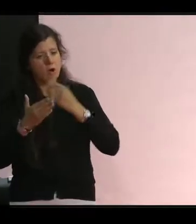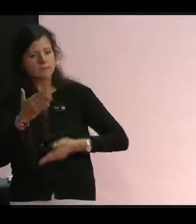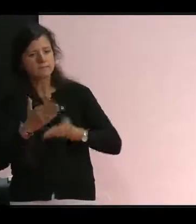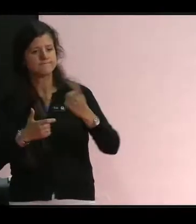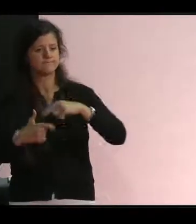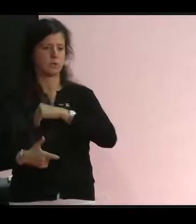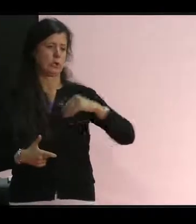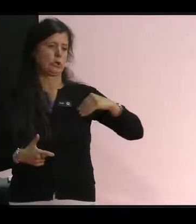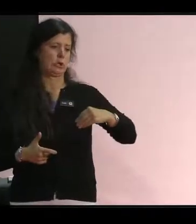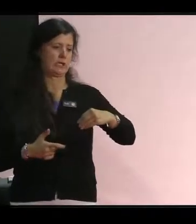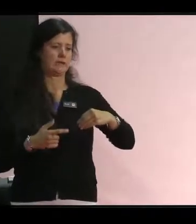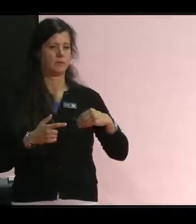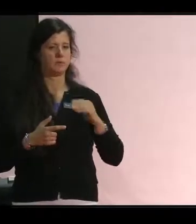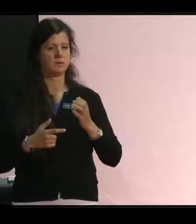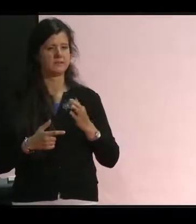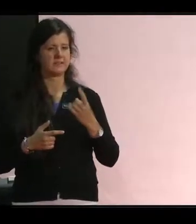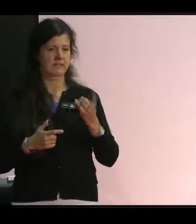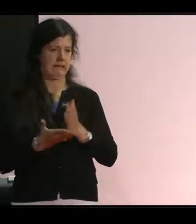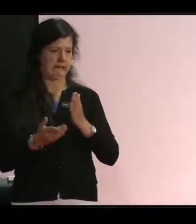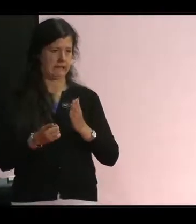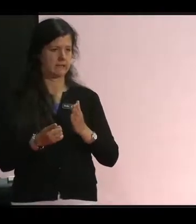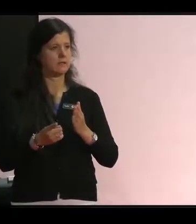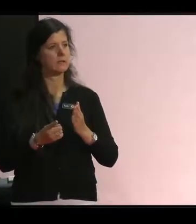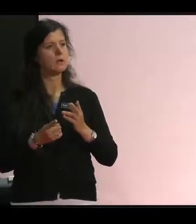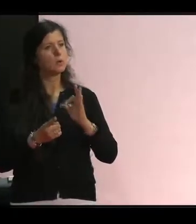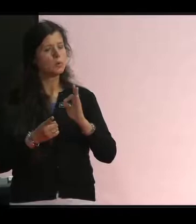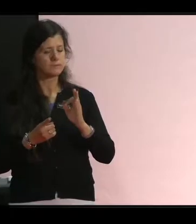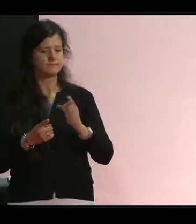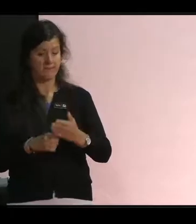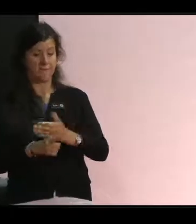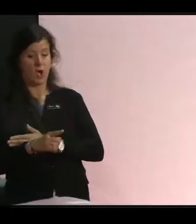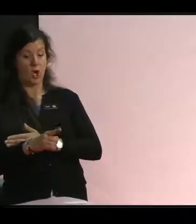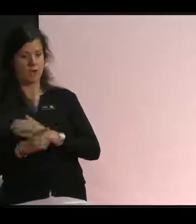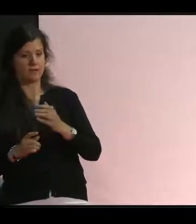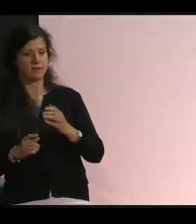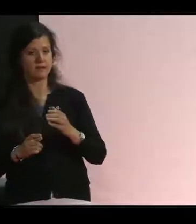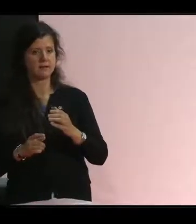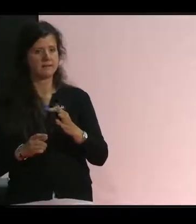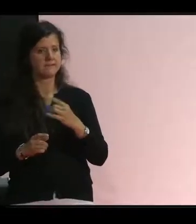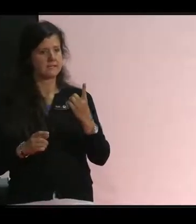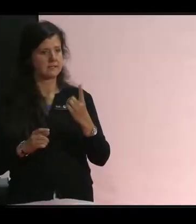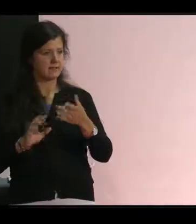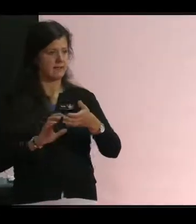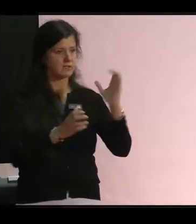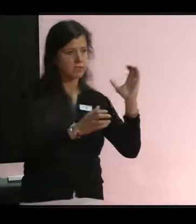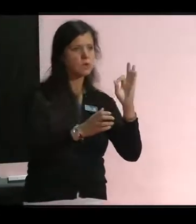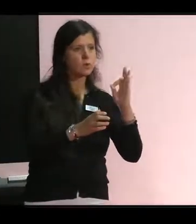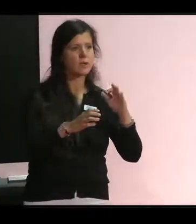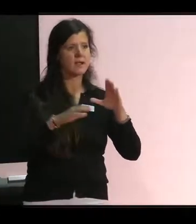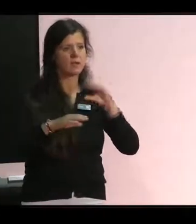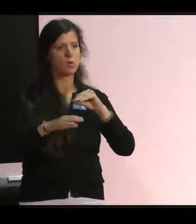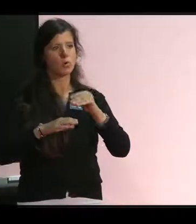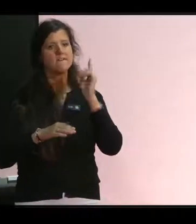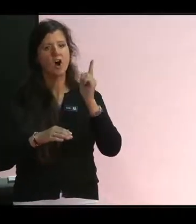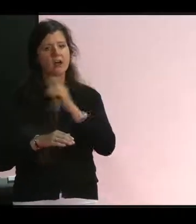pred som jobbar med att förebygga katastrofer och naturkatastrofer. Så nu ingår liksom funktionsrättsperspektivet just i